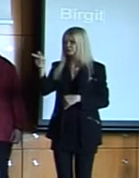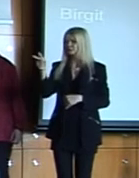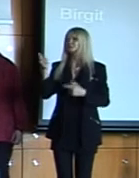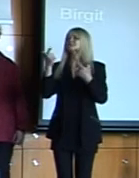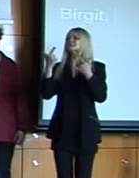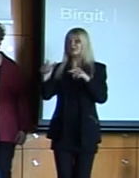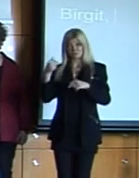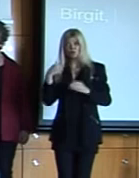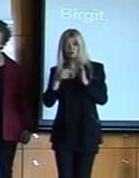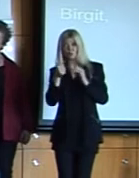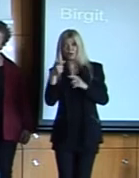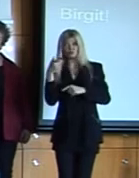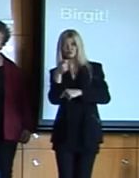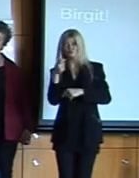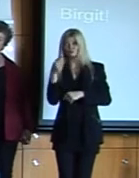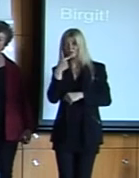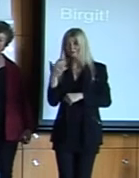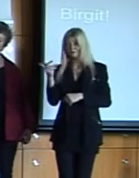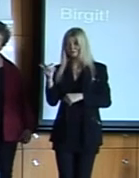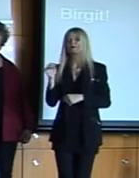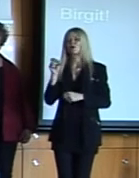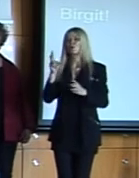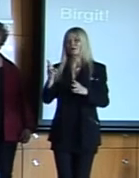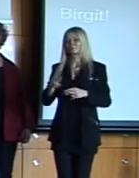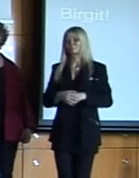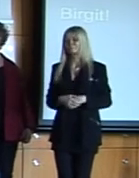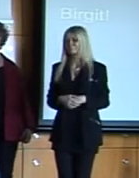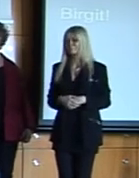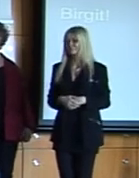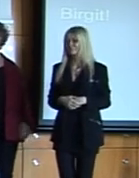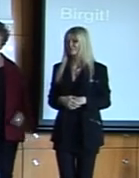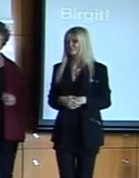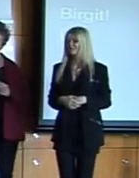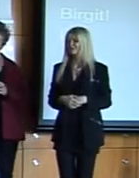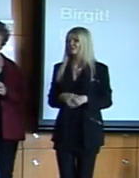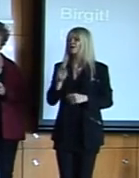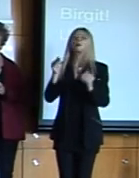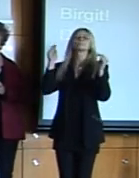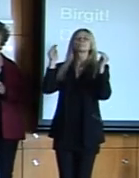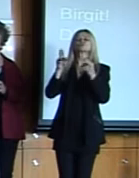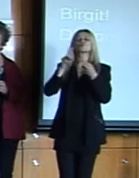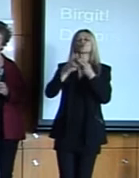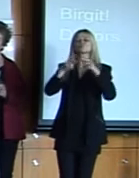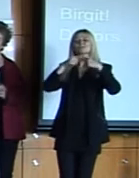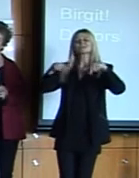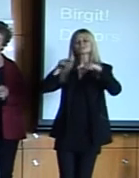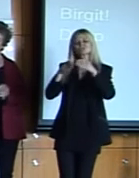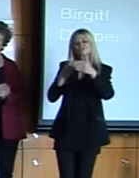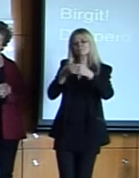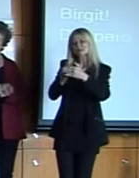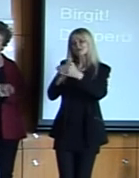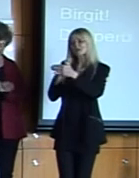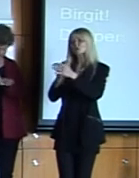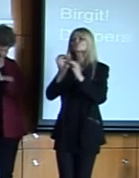loslassen. Gut, also wenn es gelingt, die persönlichen und die gesellschaftlichen Barrieren